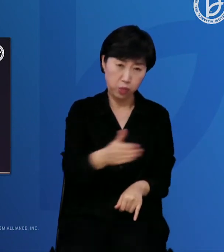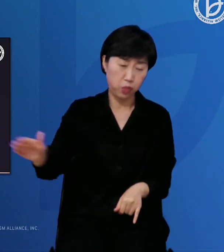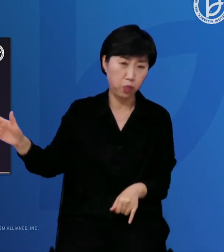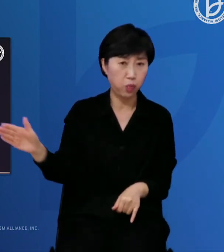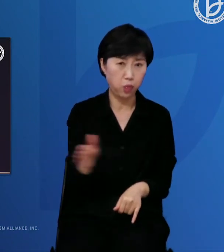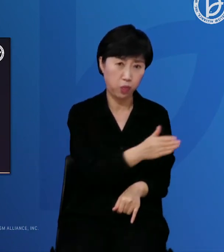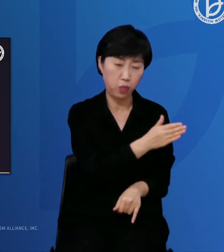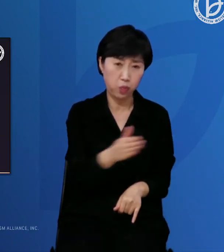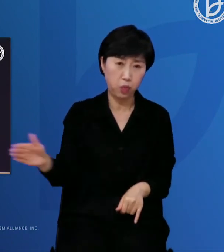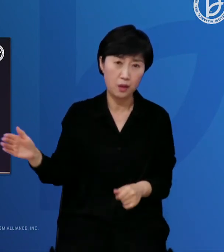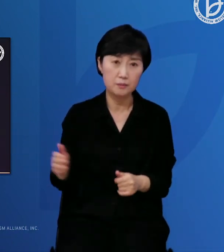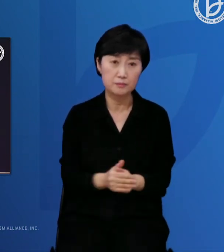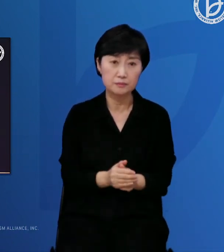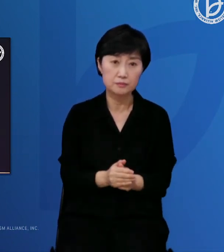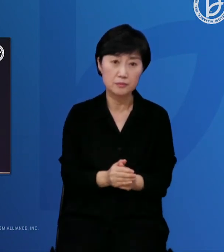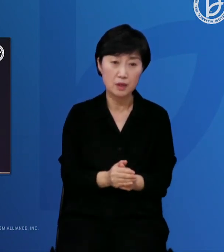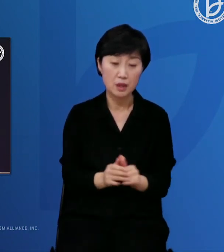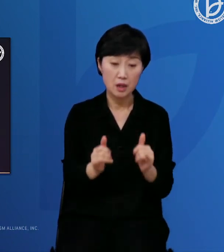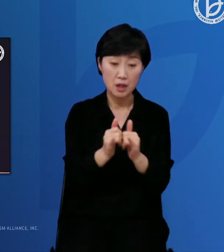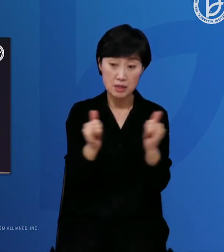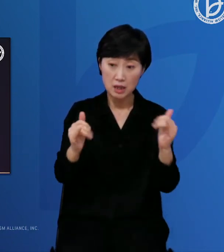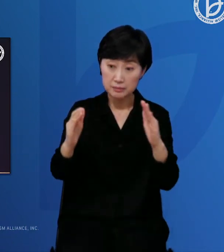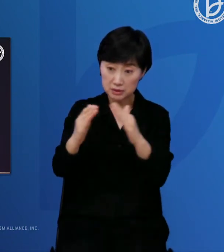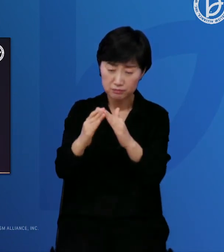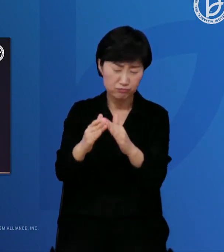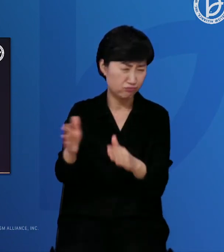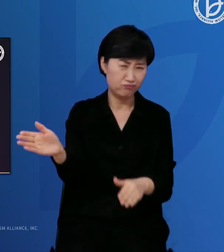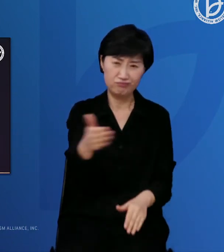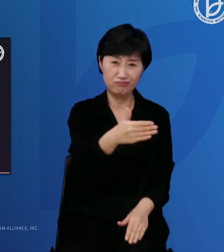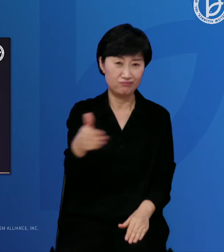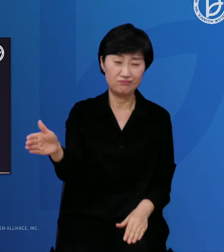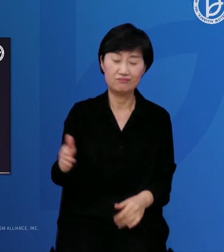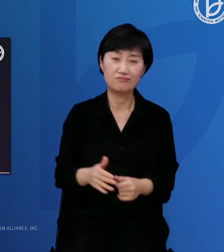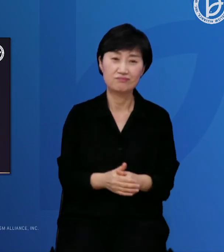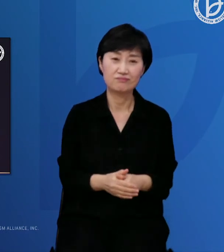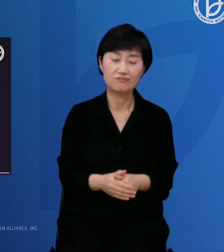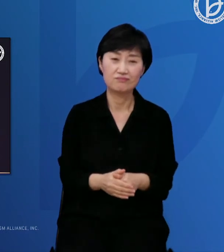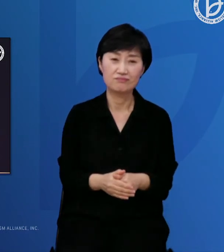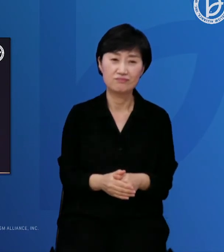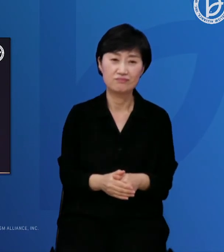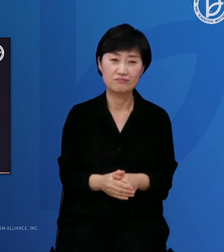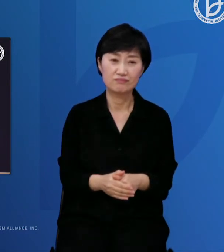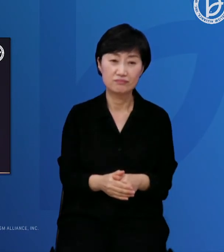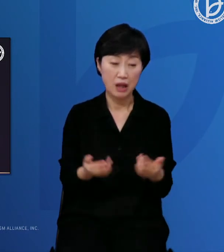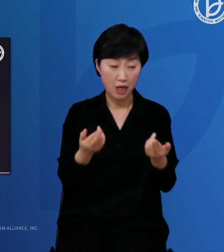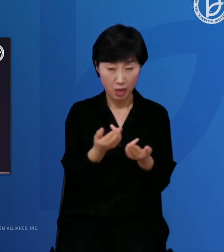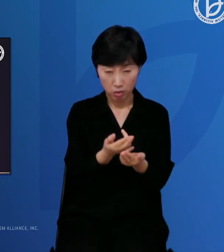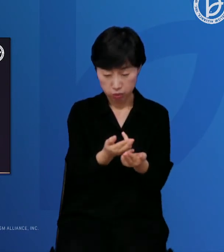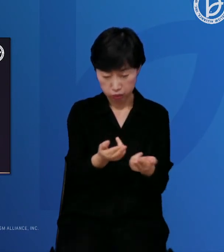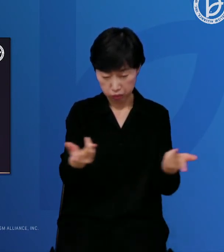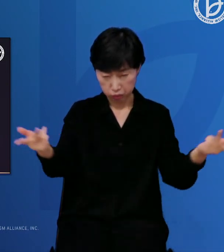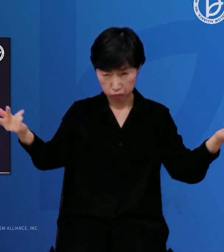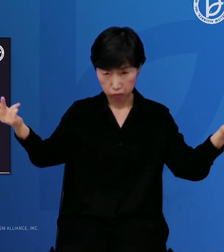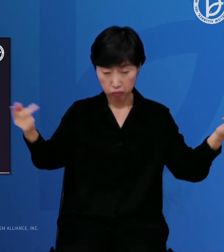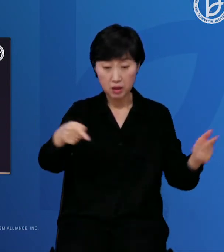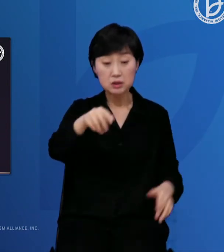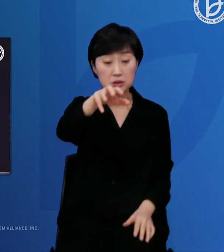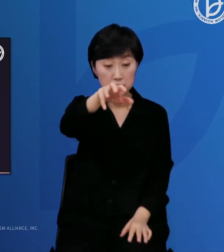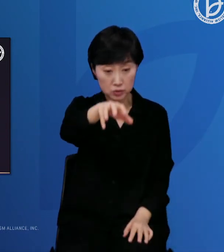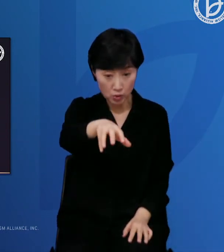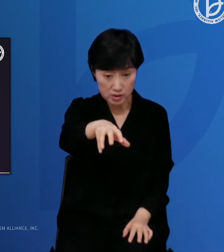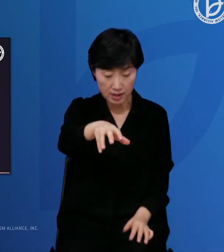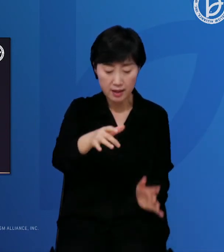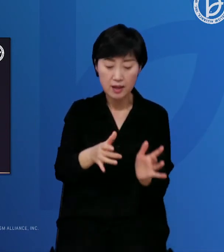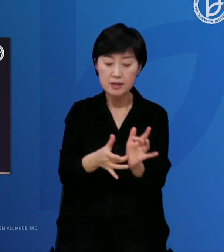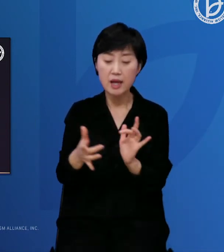around them. Nobody 그러니까 there. 사람 사는 집도 없는 것이죠. There are no residential areas. Nobody has any shelter there. 거기에서 예수님은